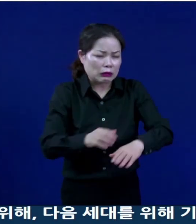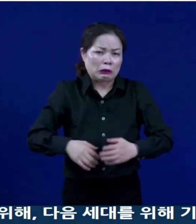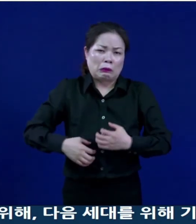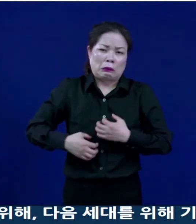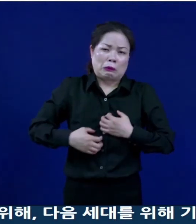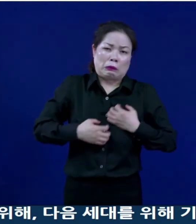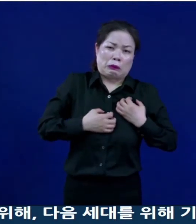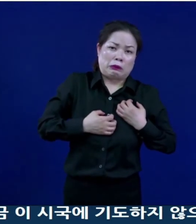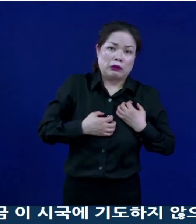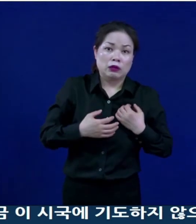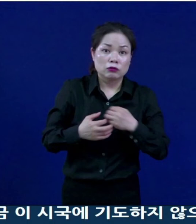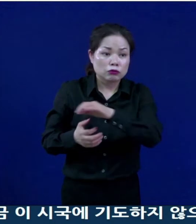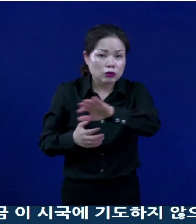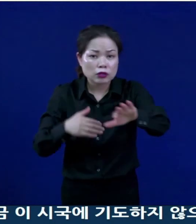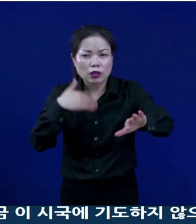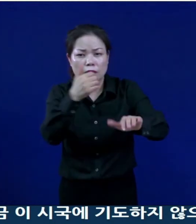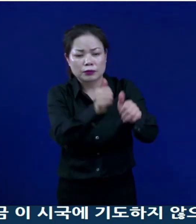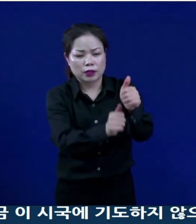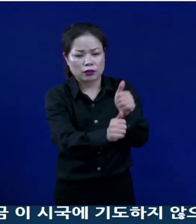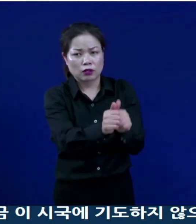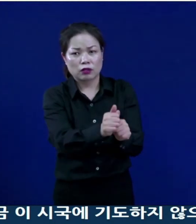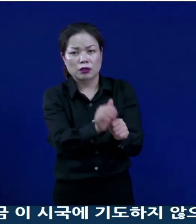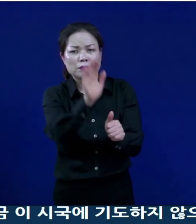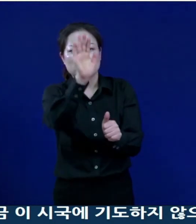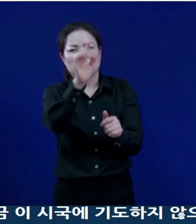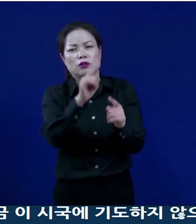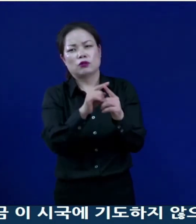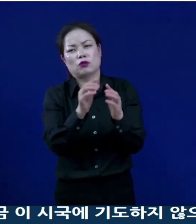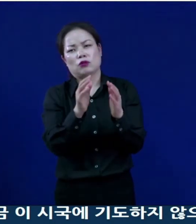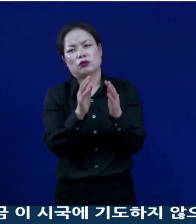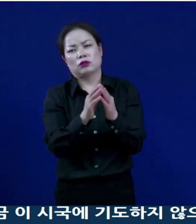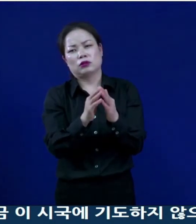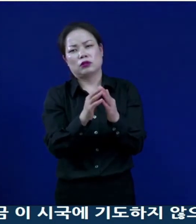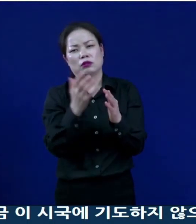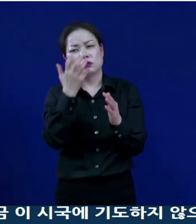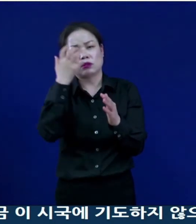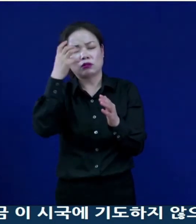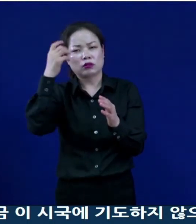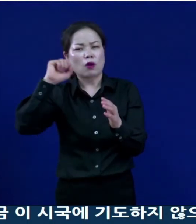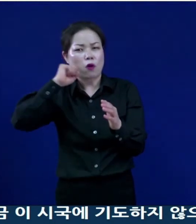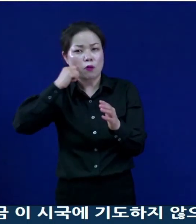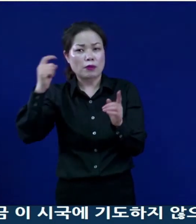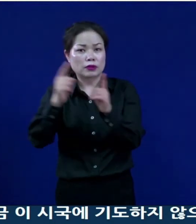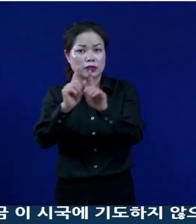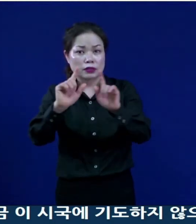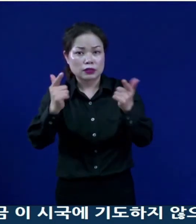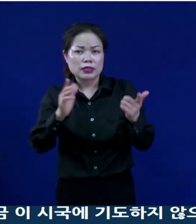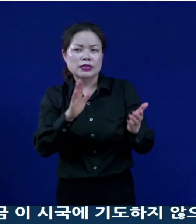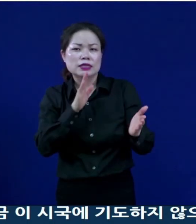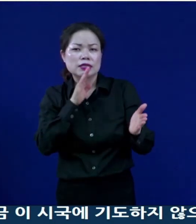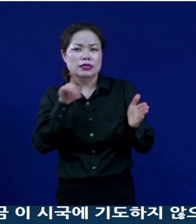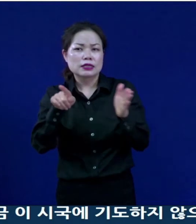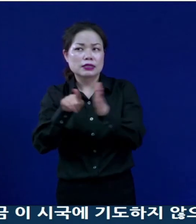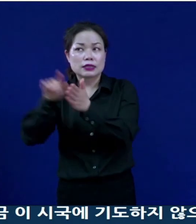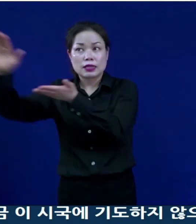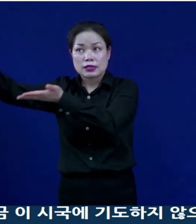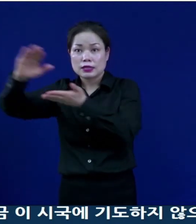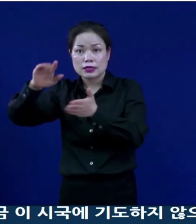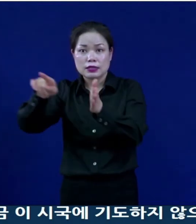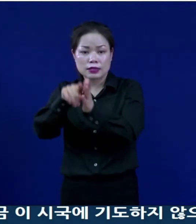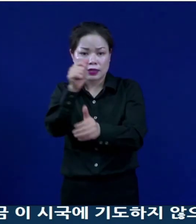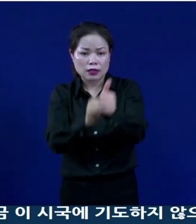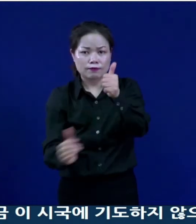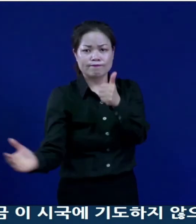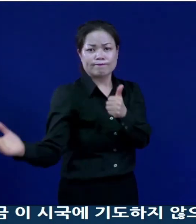게으름으로 인해서 우리의 다음 세대와 또 미래의 교회의 영적인 시련이 닥치지 않도록 진정한 신앙의 유산을 지금부터